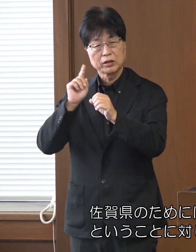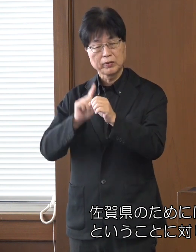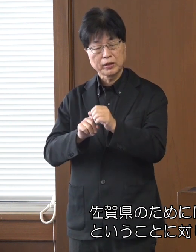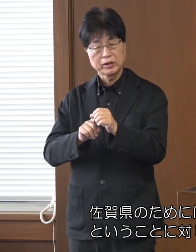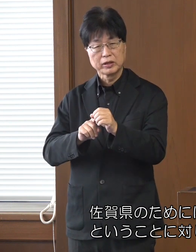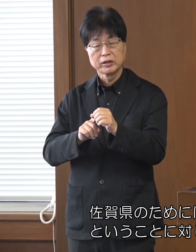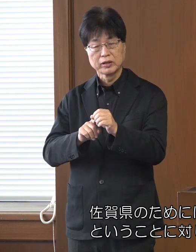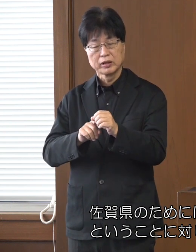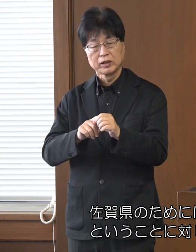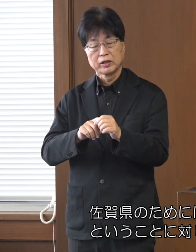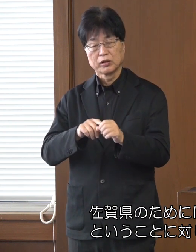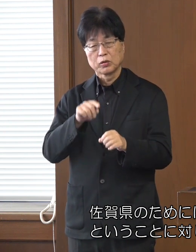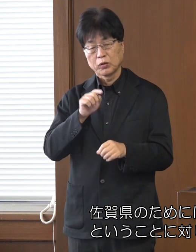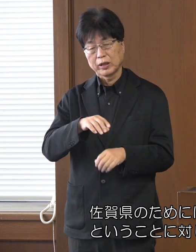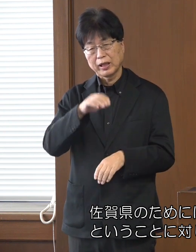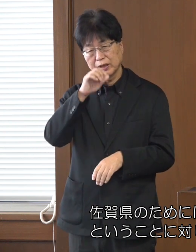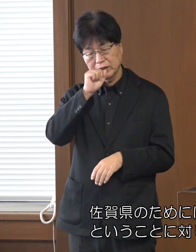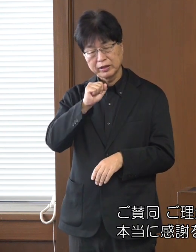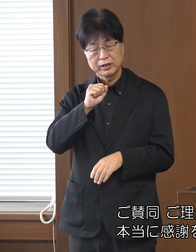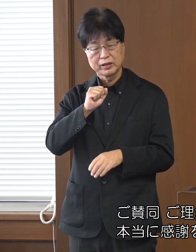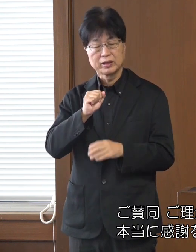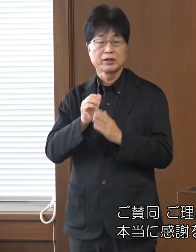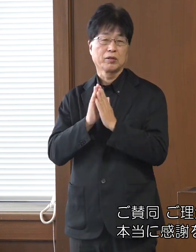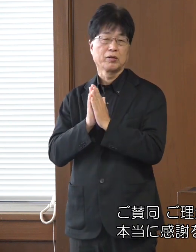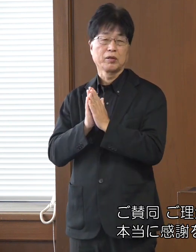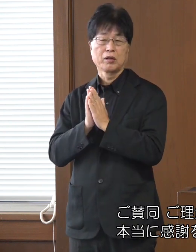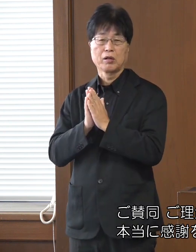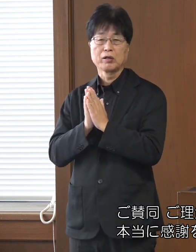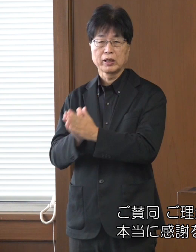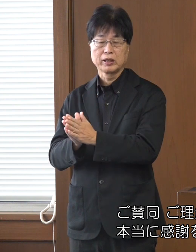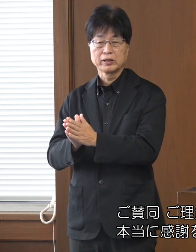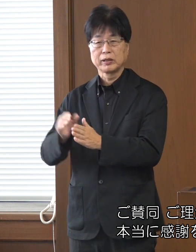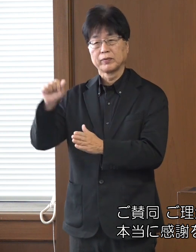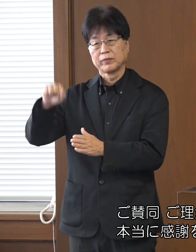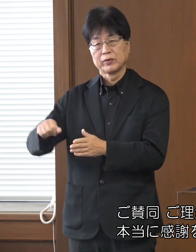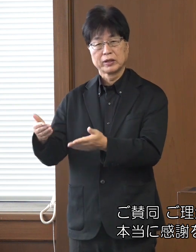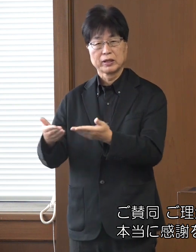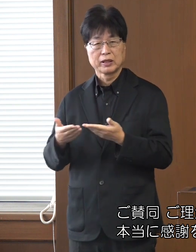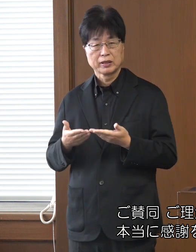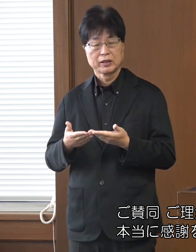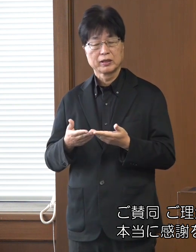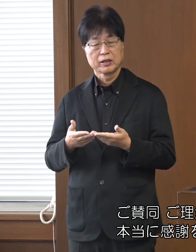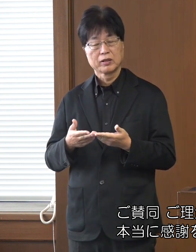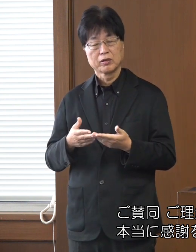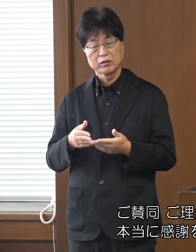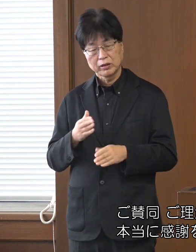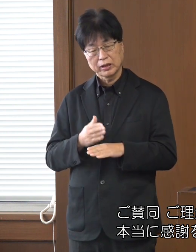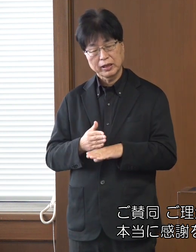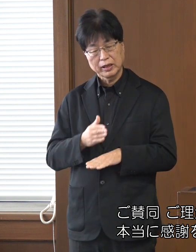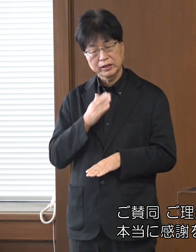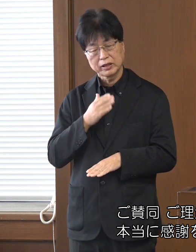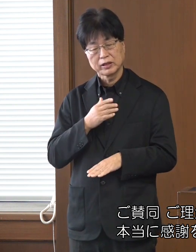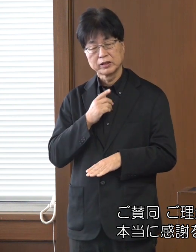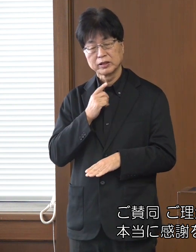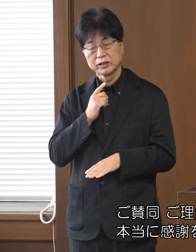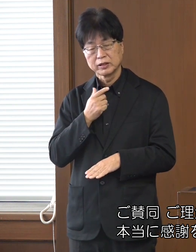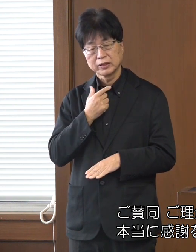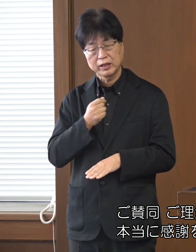思いますかということに対して、ご賛同をご理解いただいたということで本当に感謝をしております